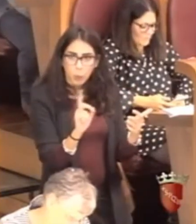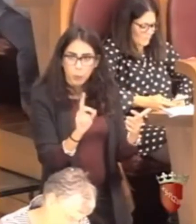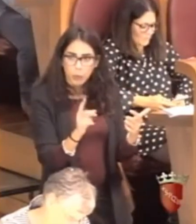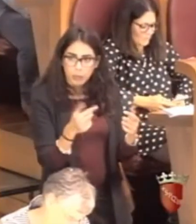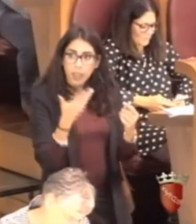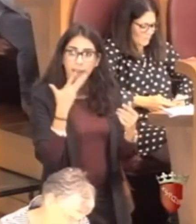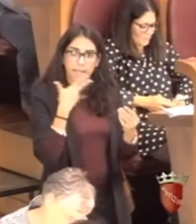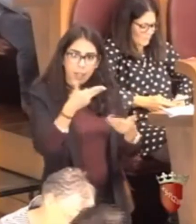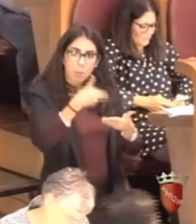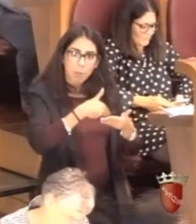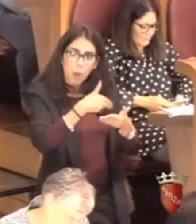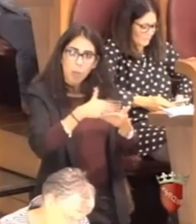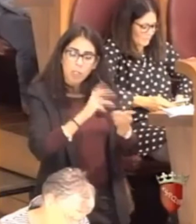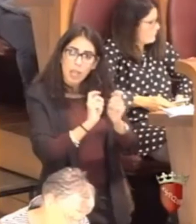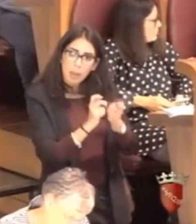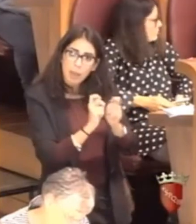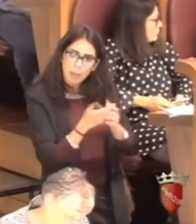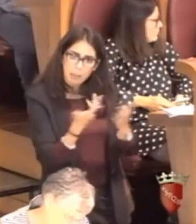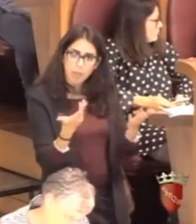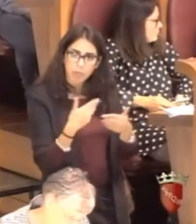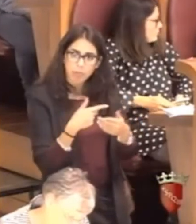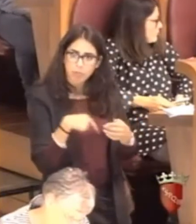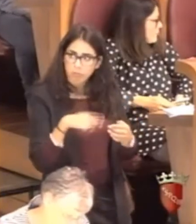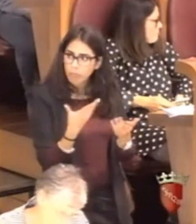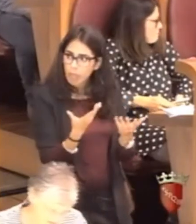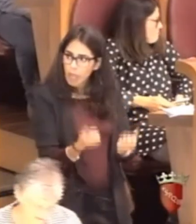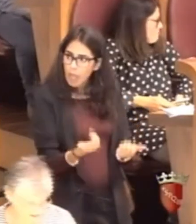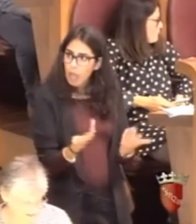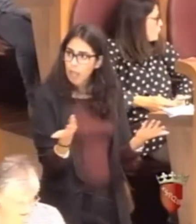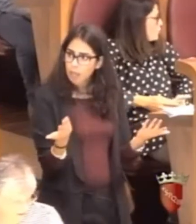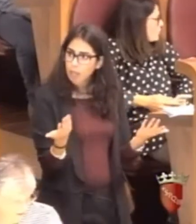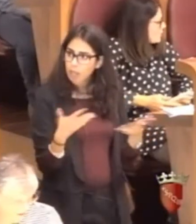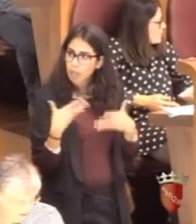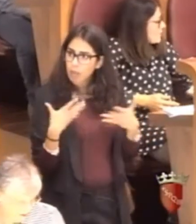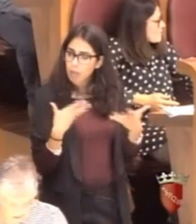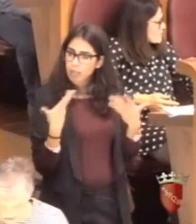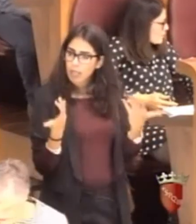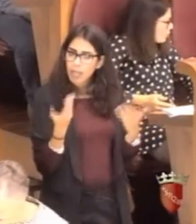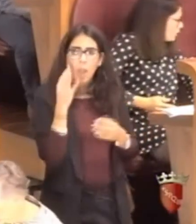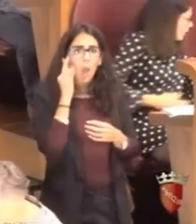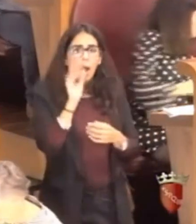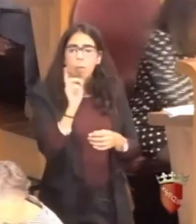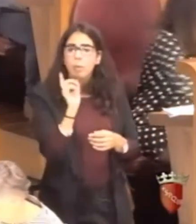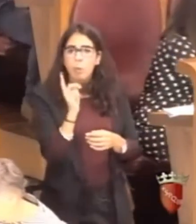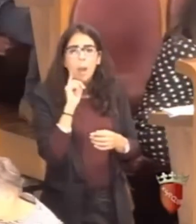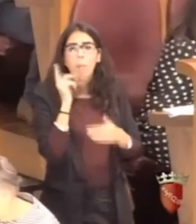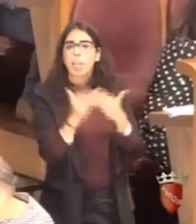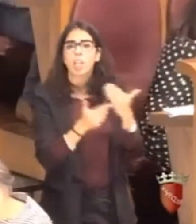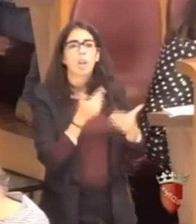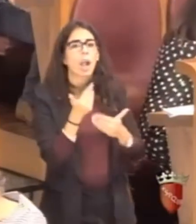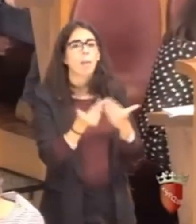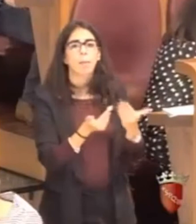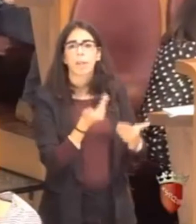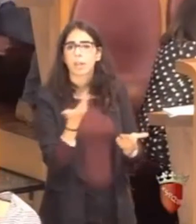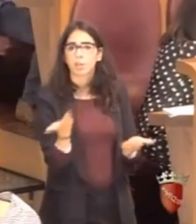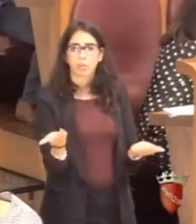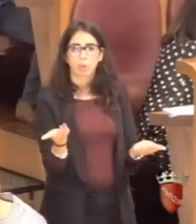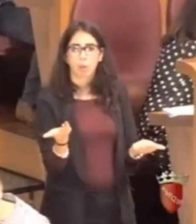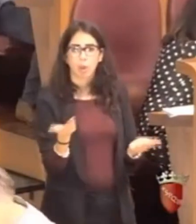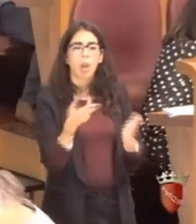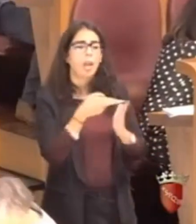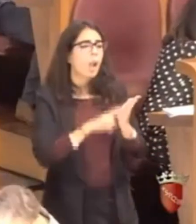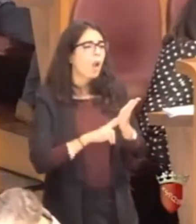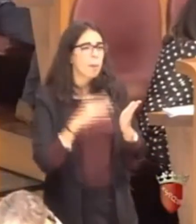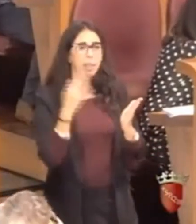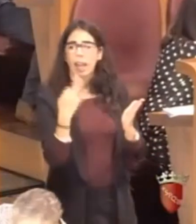che possono essere portati. Il fine è la miglioria, migliorare il regolamento, e quindi